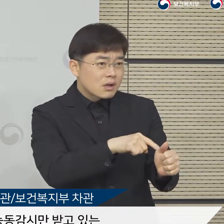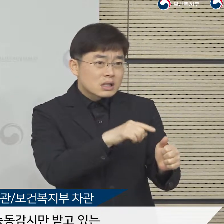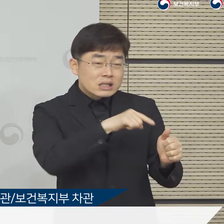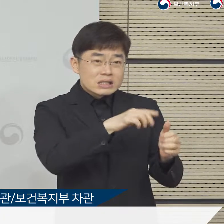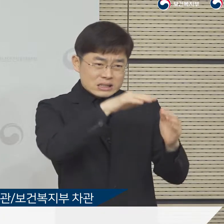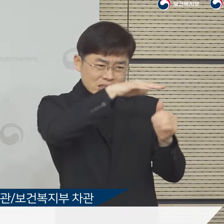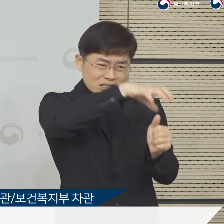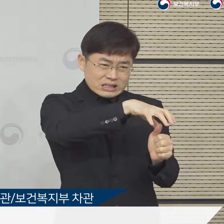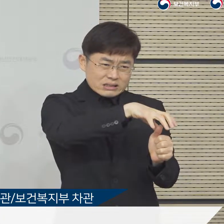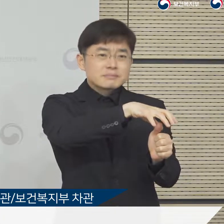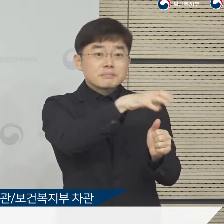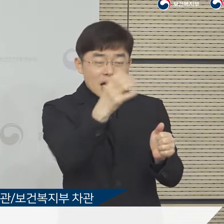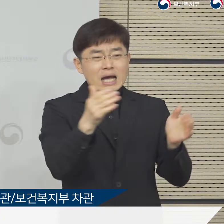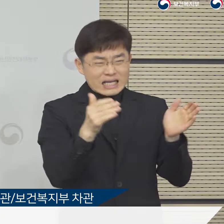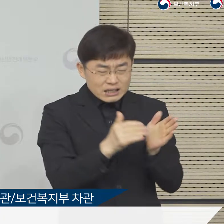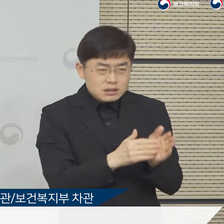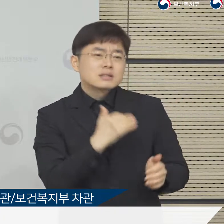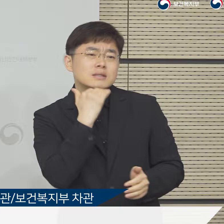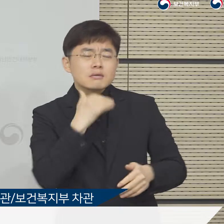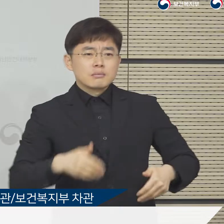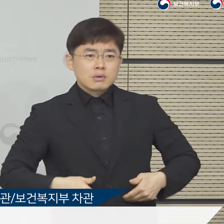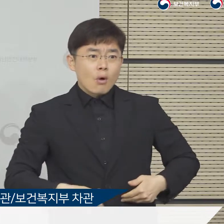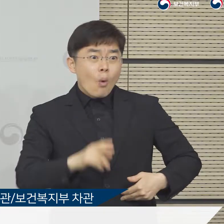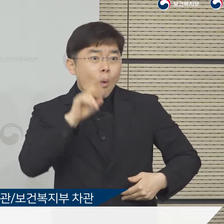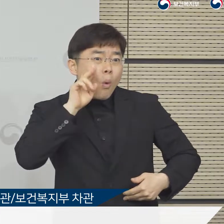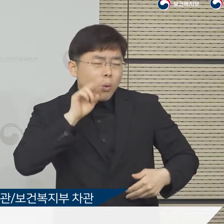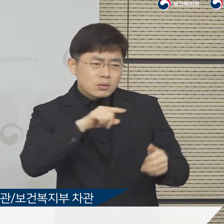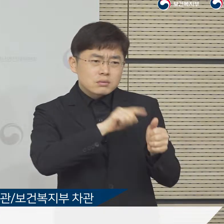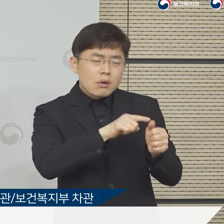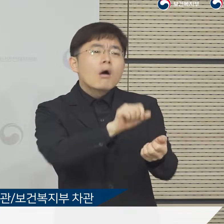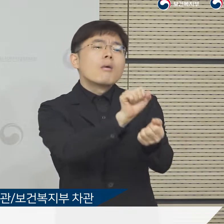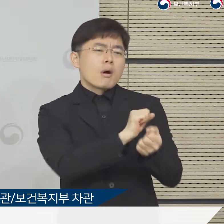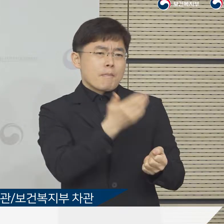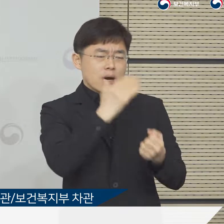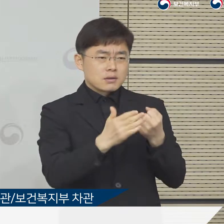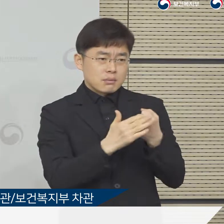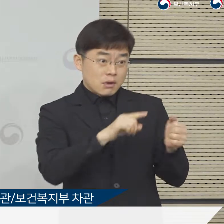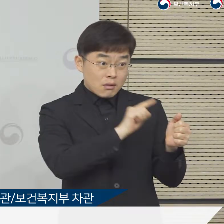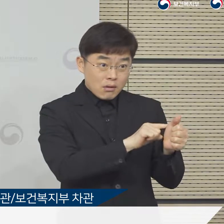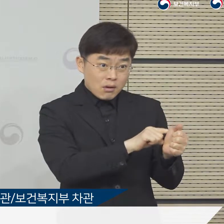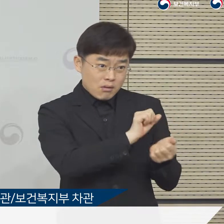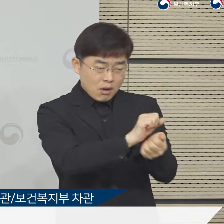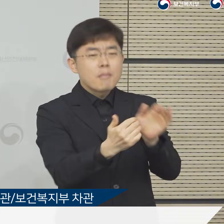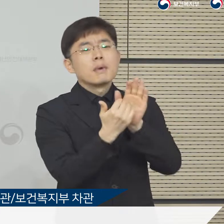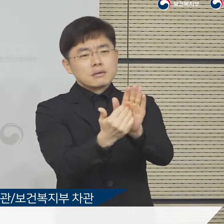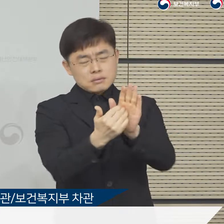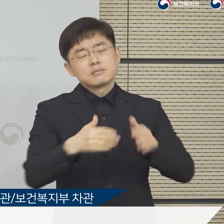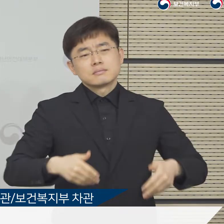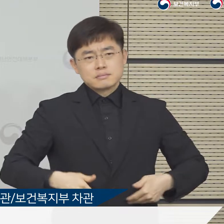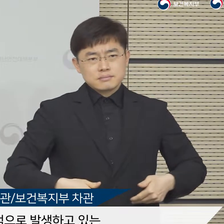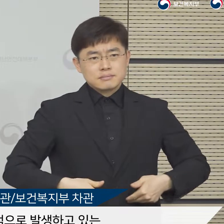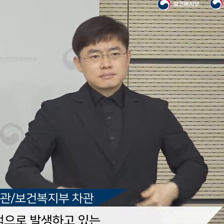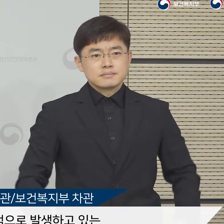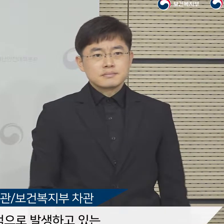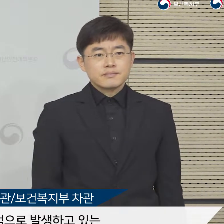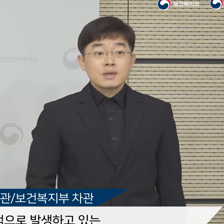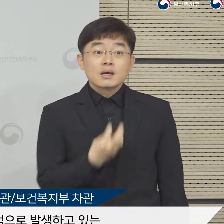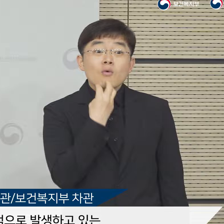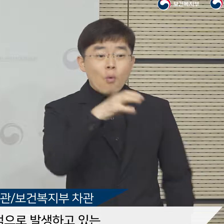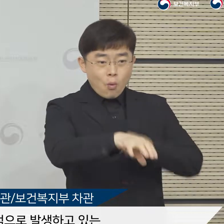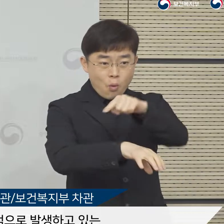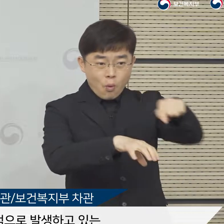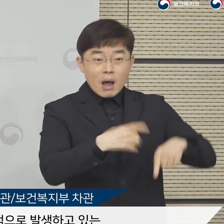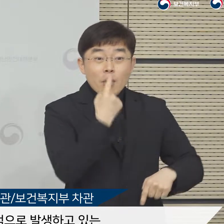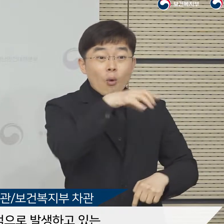때까지 이들에게서도 발생할 수 있는 감염 전파를 차단하는 것이 중요한 시점입니다. 수도권의